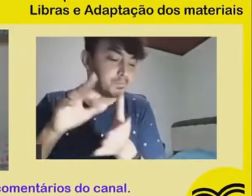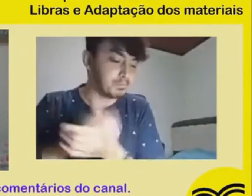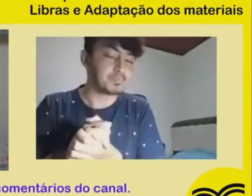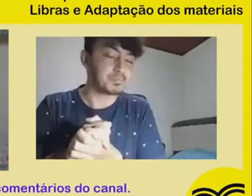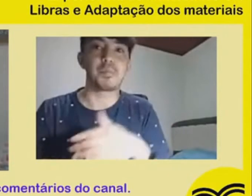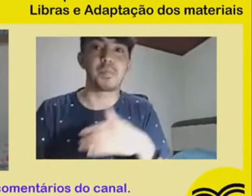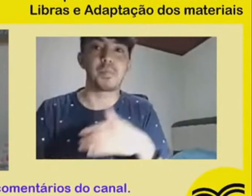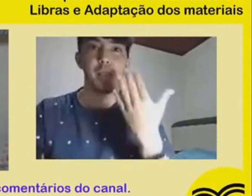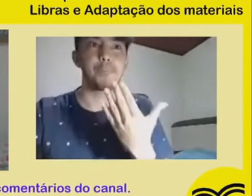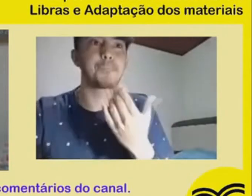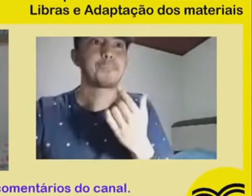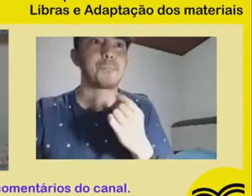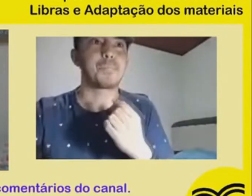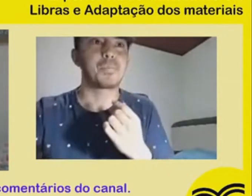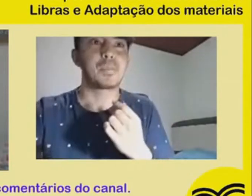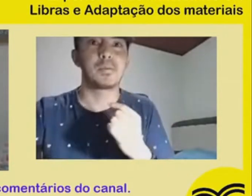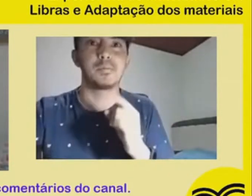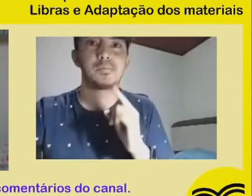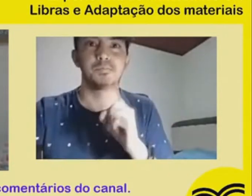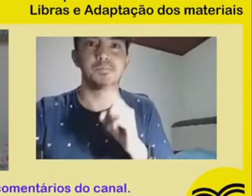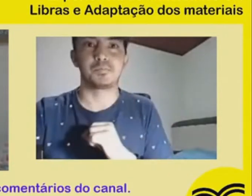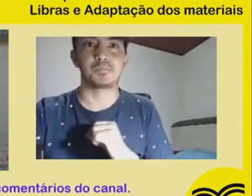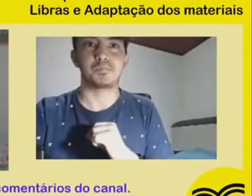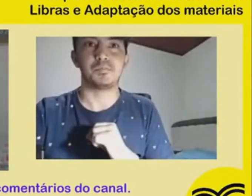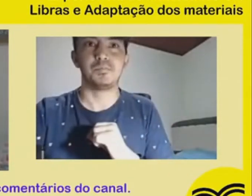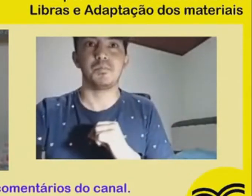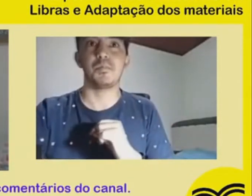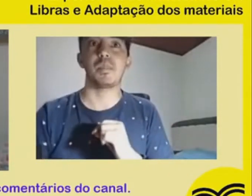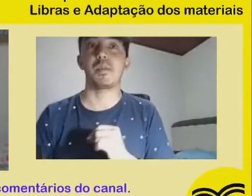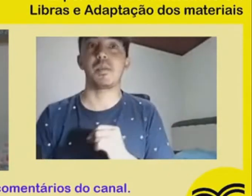Então, nós temos muitas perguntas para você, tá bom?